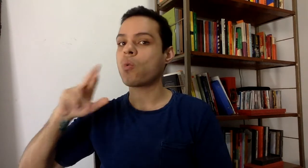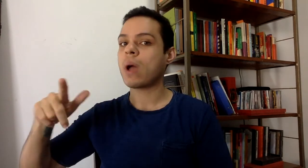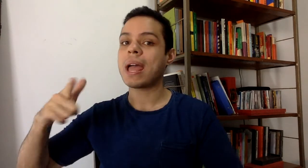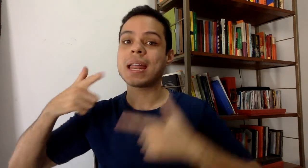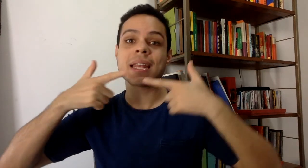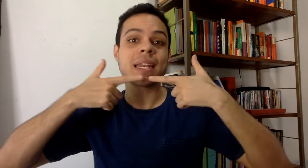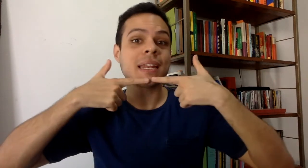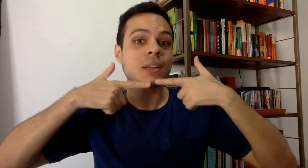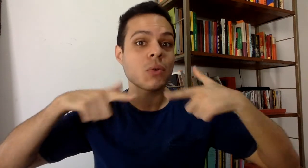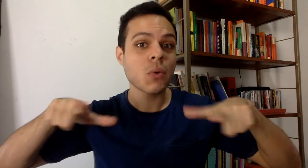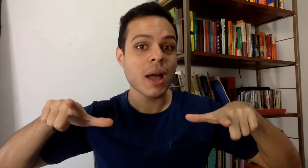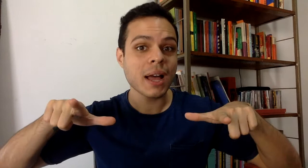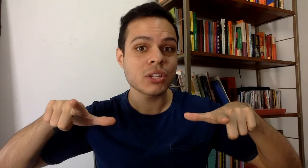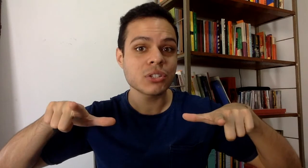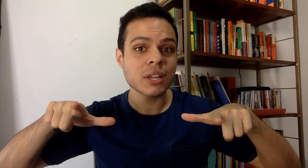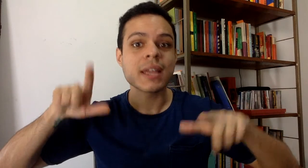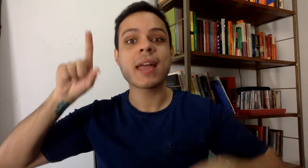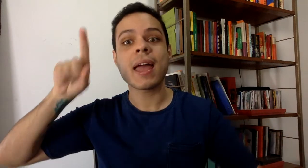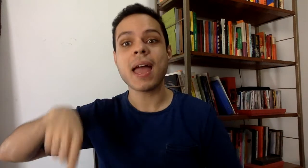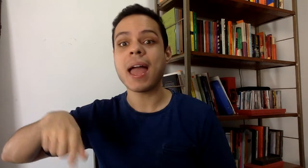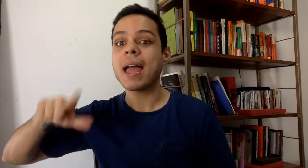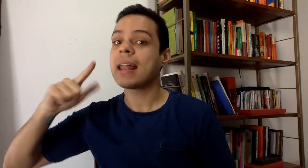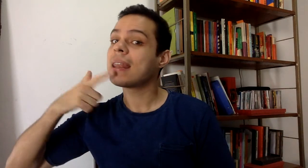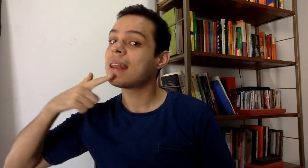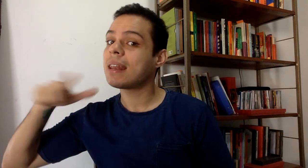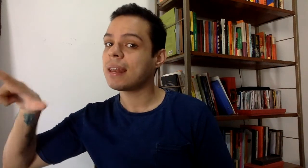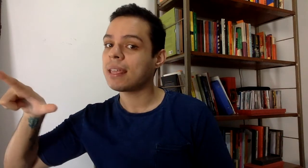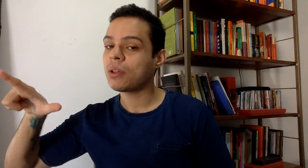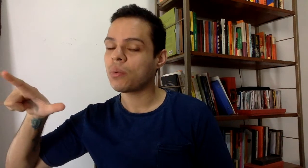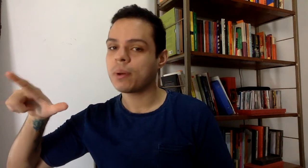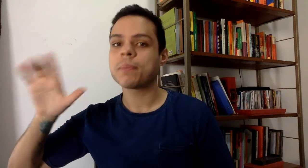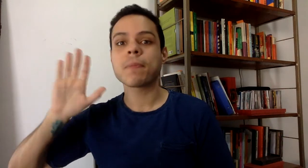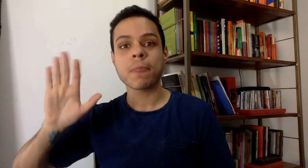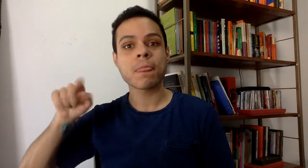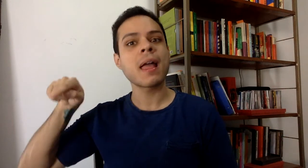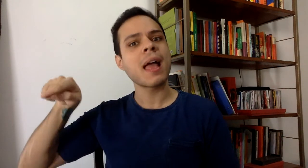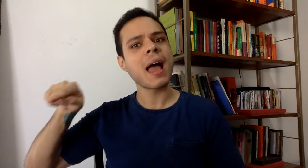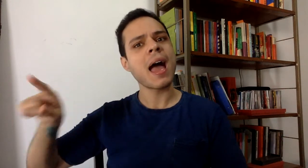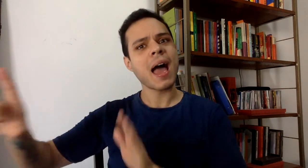é uma linguagem, é língua.